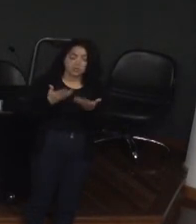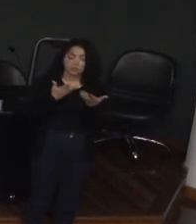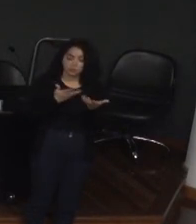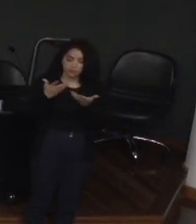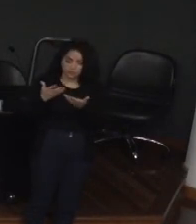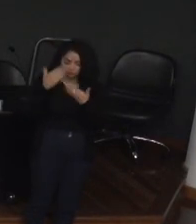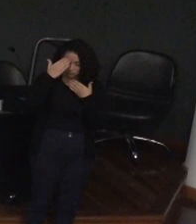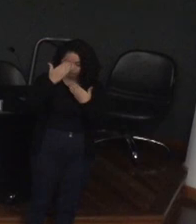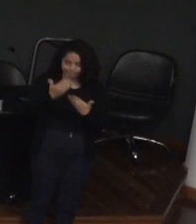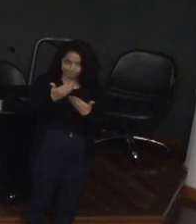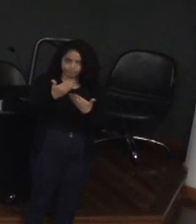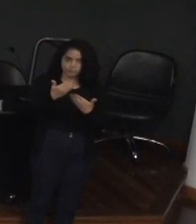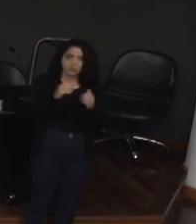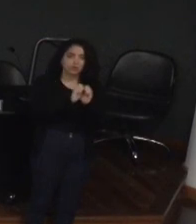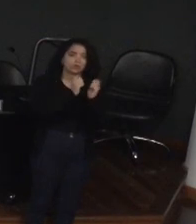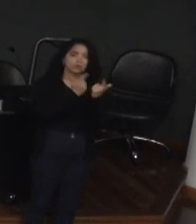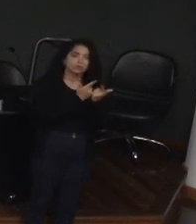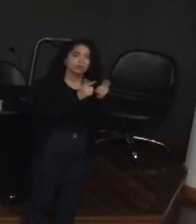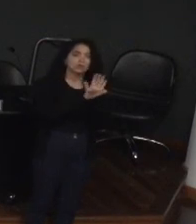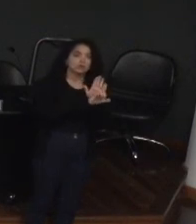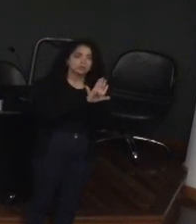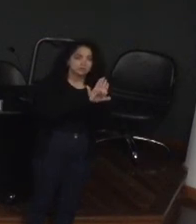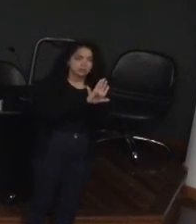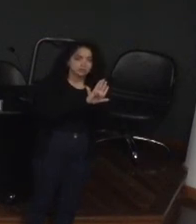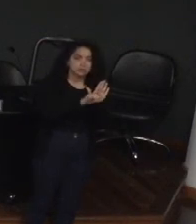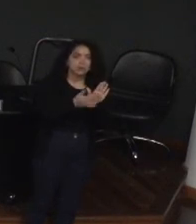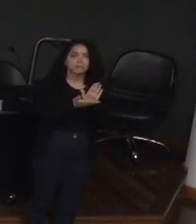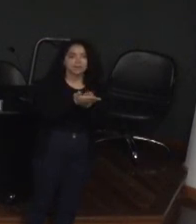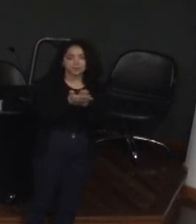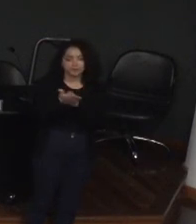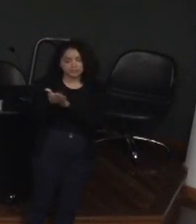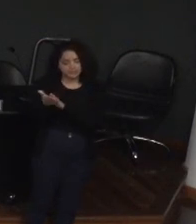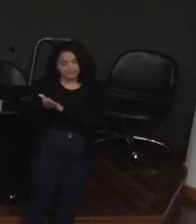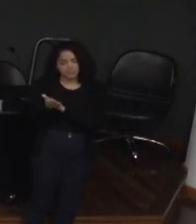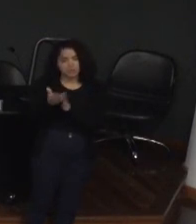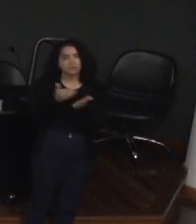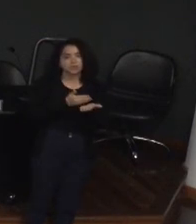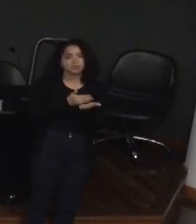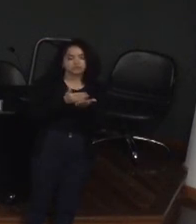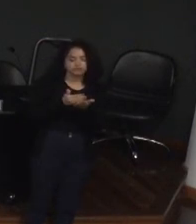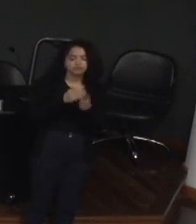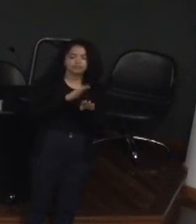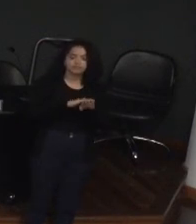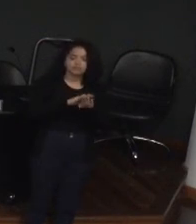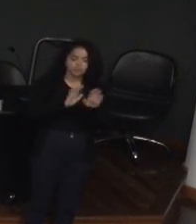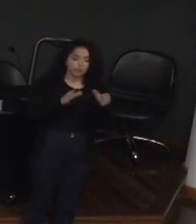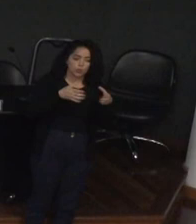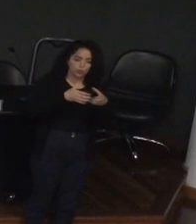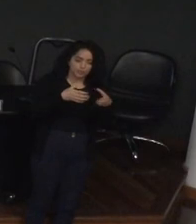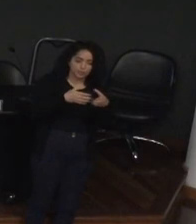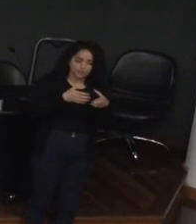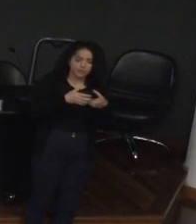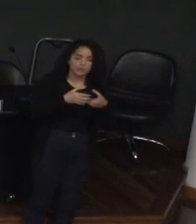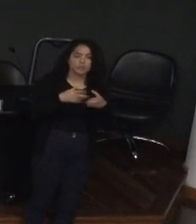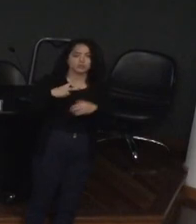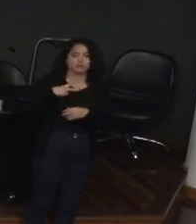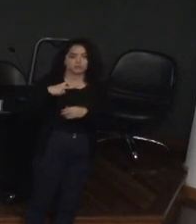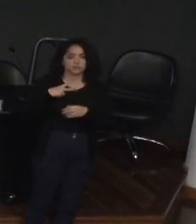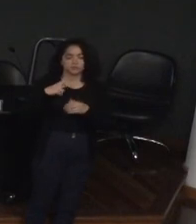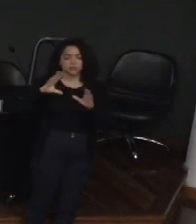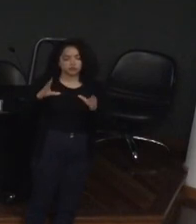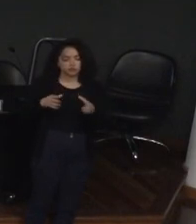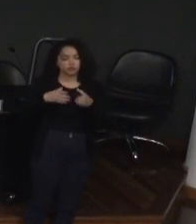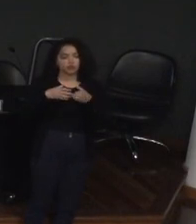uma vez agradecer à Escola do Legislativo, parabenizar pela iniciativa, parabenizar o Comitê de Privacidade, todo mundo que integra,